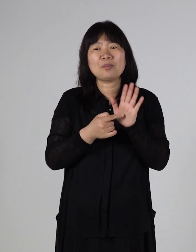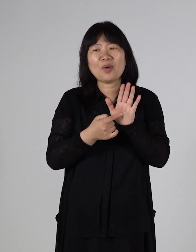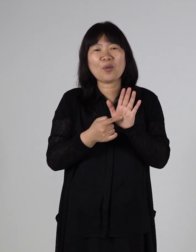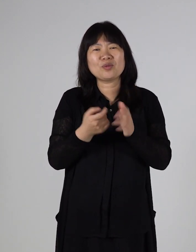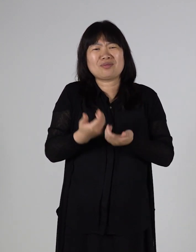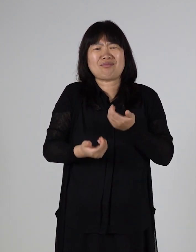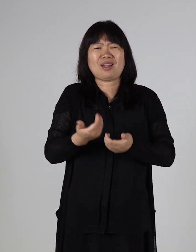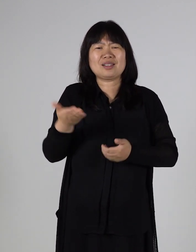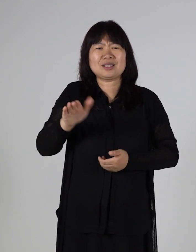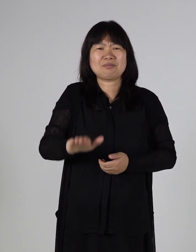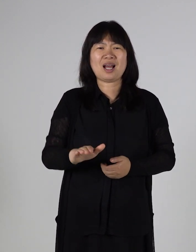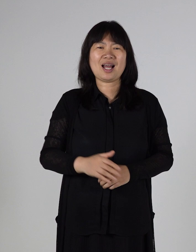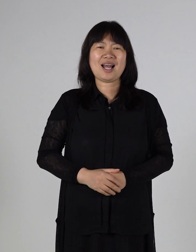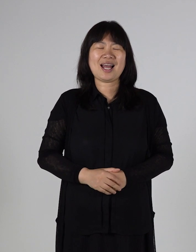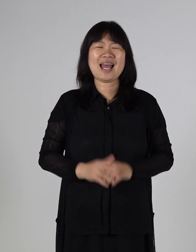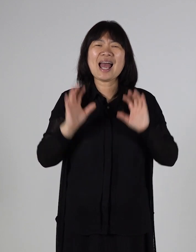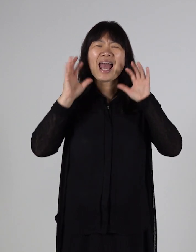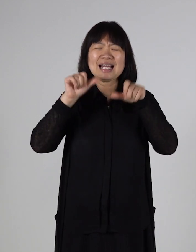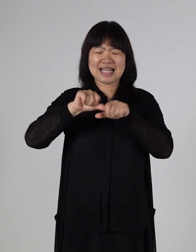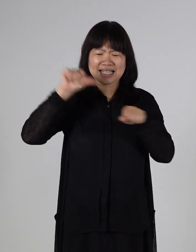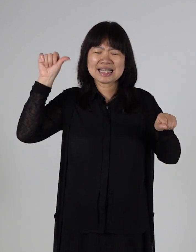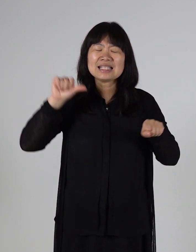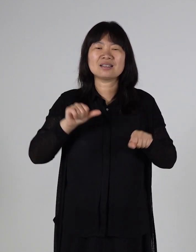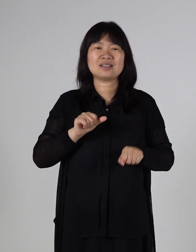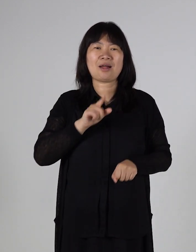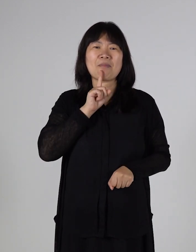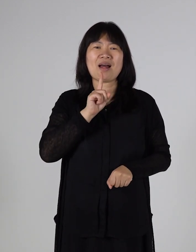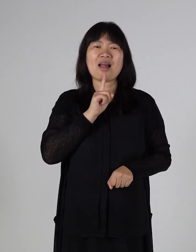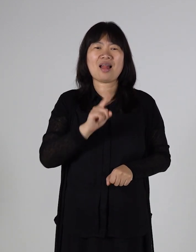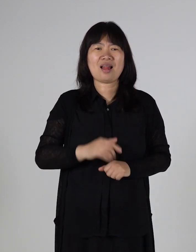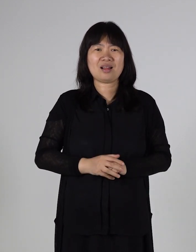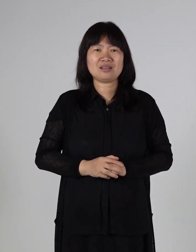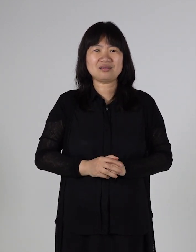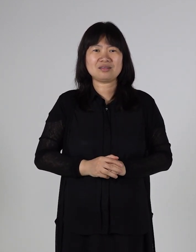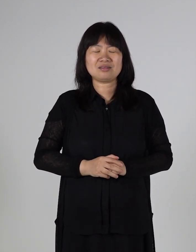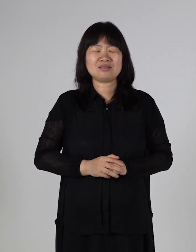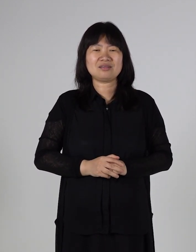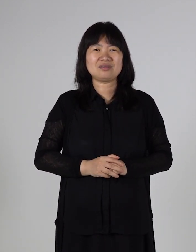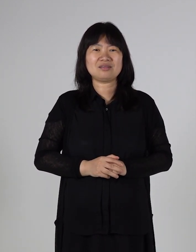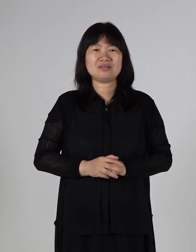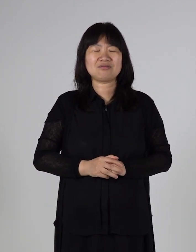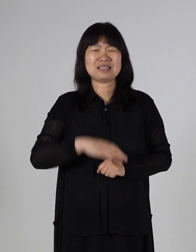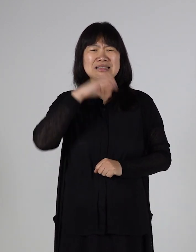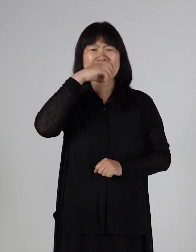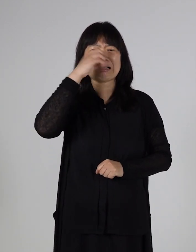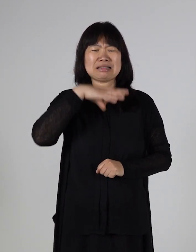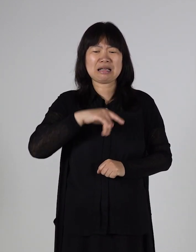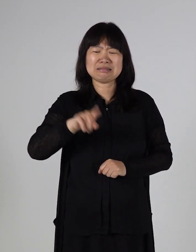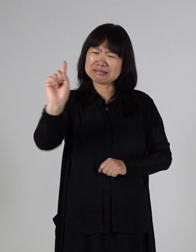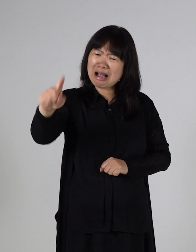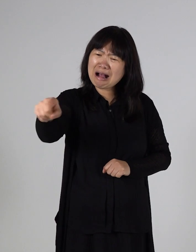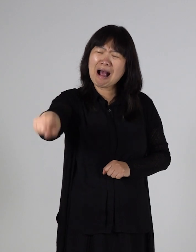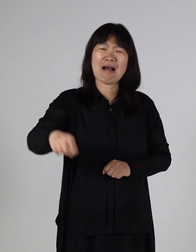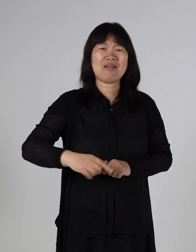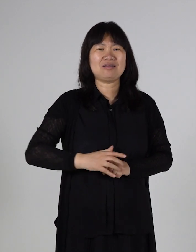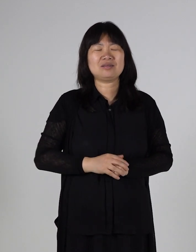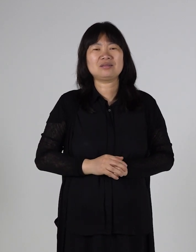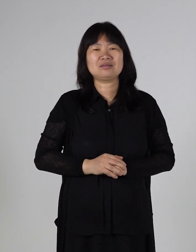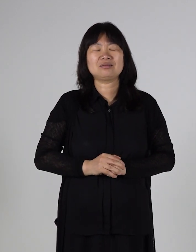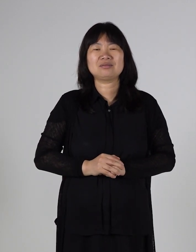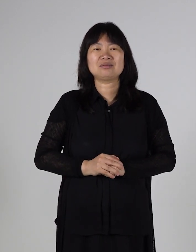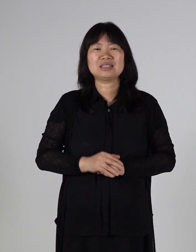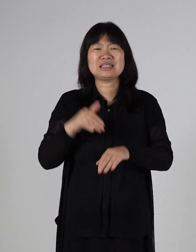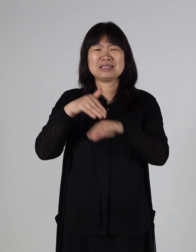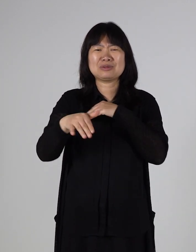아닌데, 애새끼들 그랬어요. 그냥 애새끼들. 예. 저것들. 이렇게